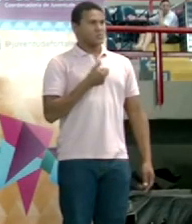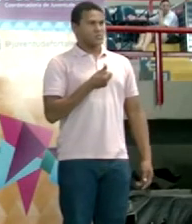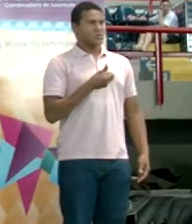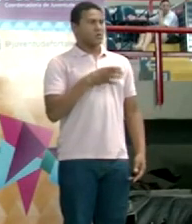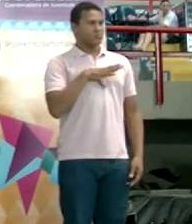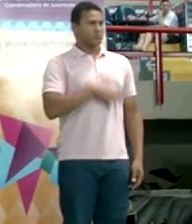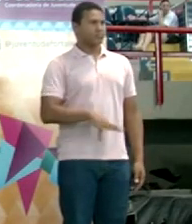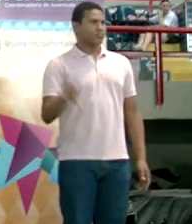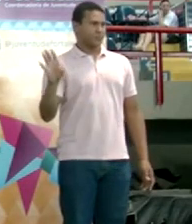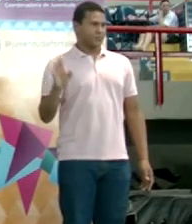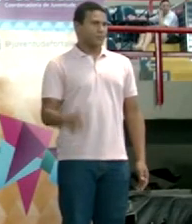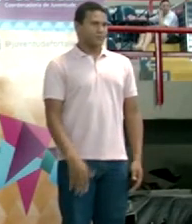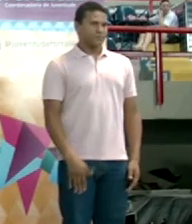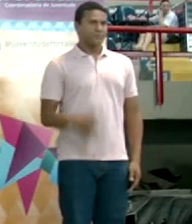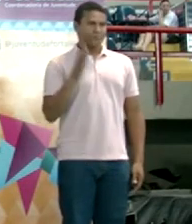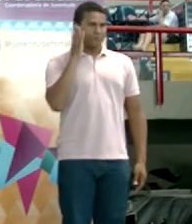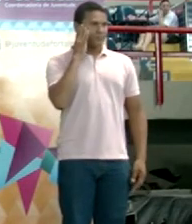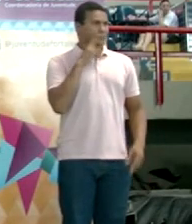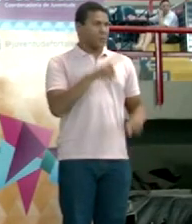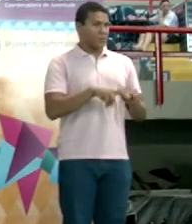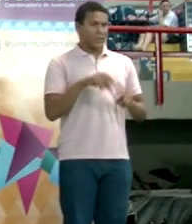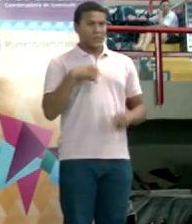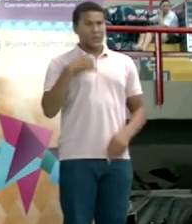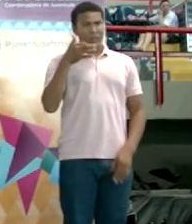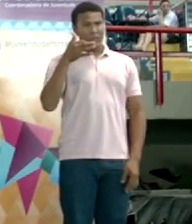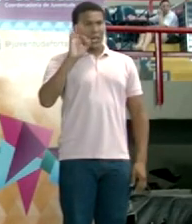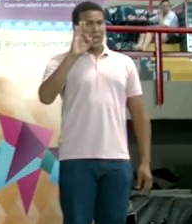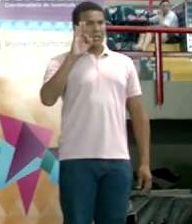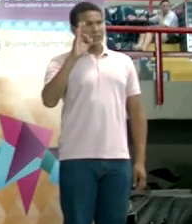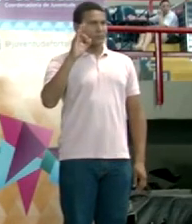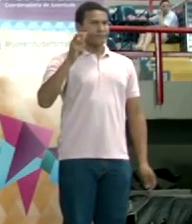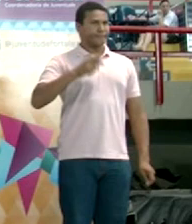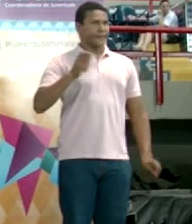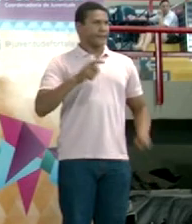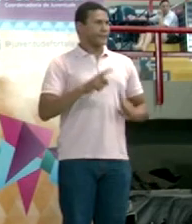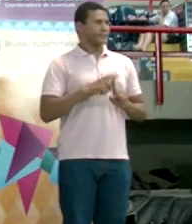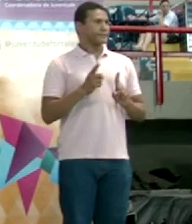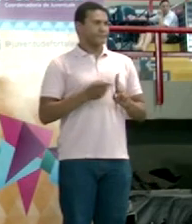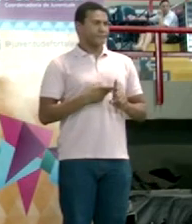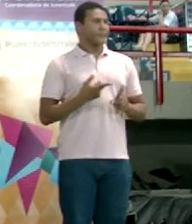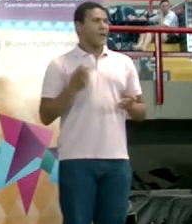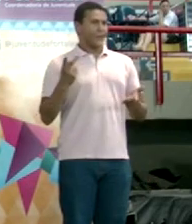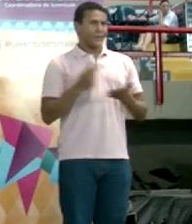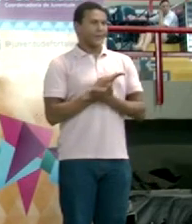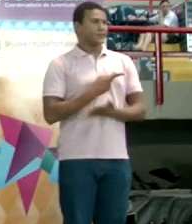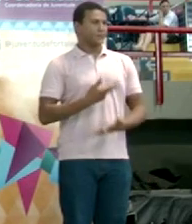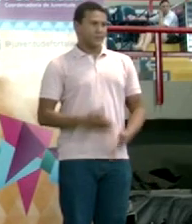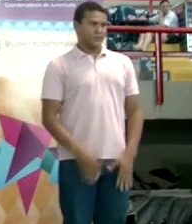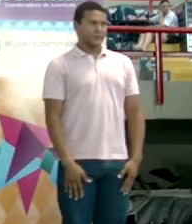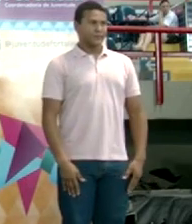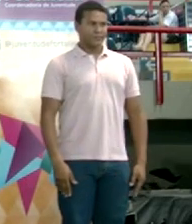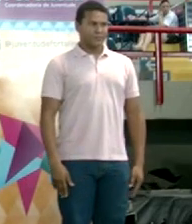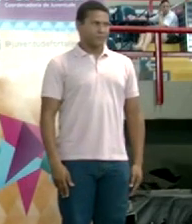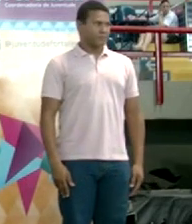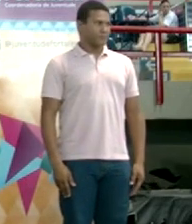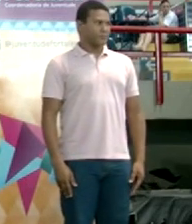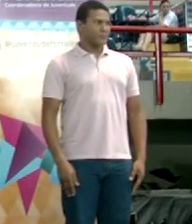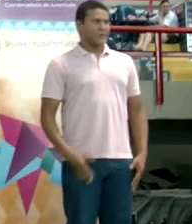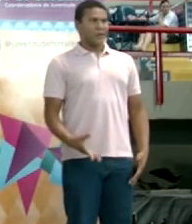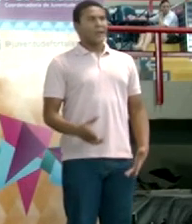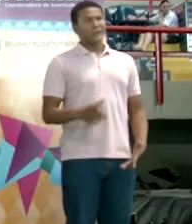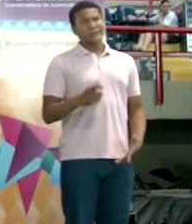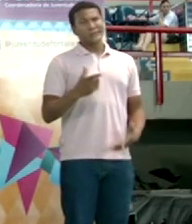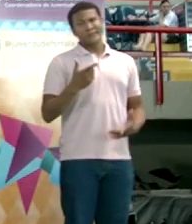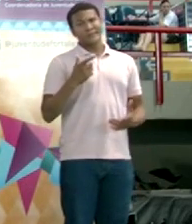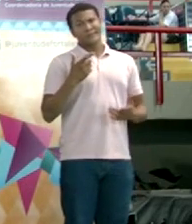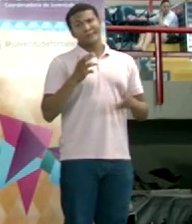anos, ela pode estar tendo o quê? Nos primeiros ciclos menstruais e ter tido essa puberdade, essa ovulação, ok? Então cada caso é um caso, gente.